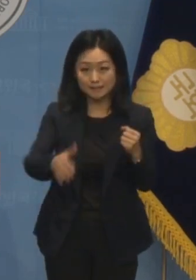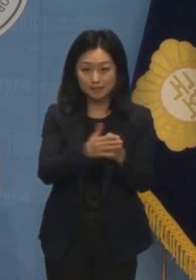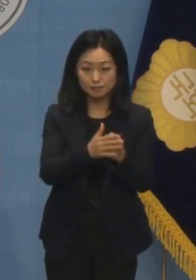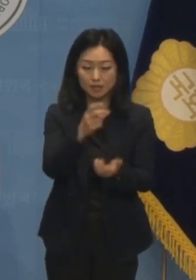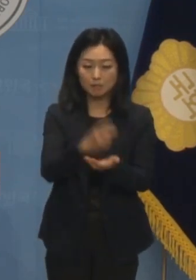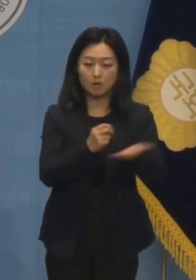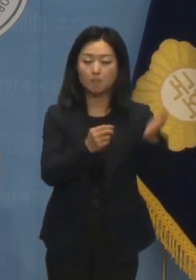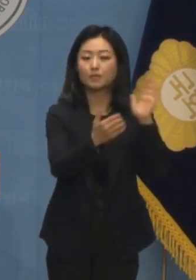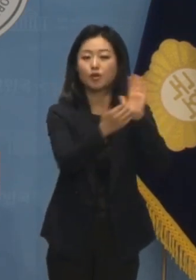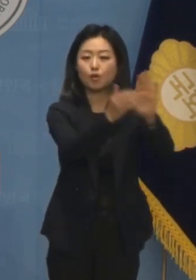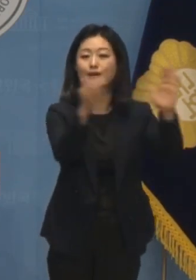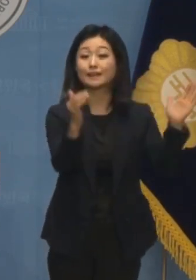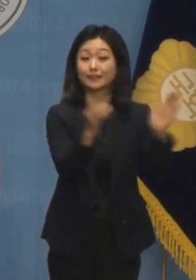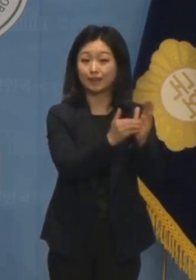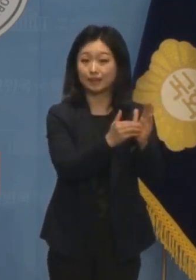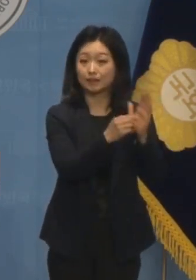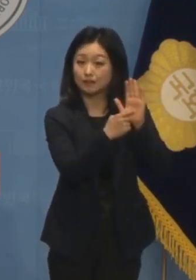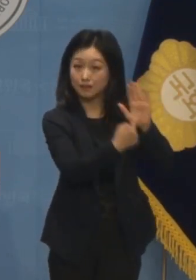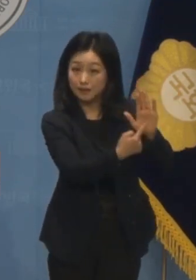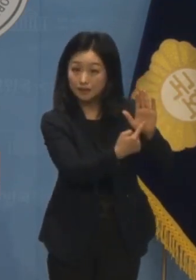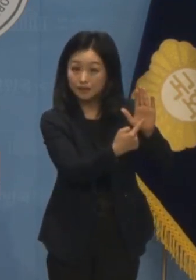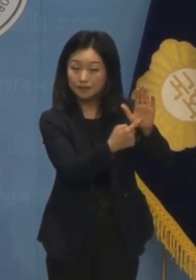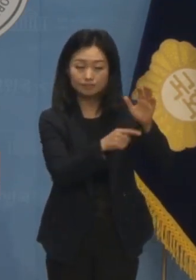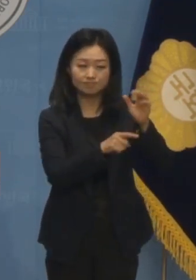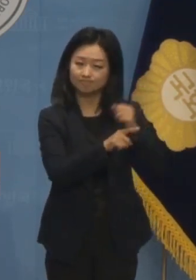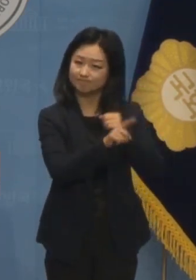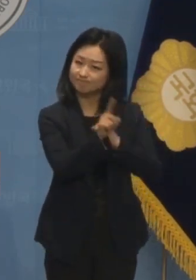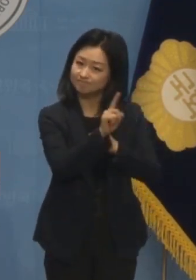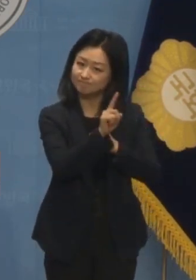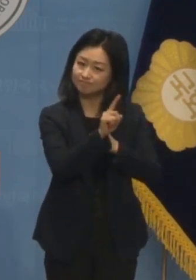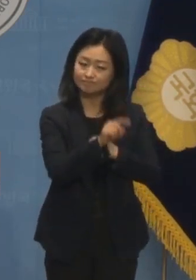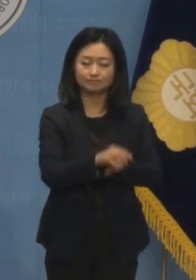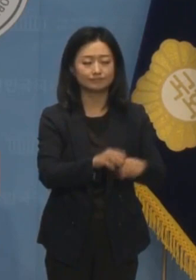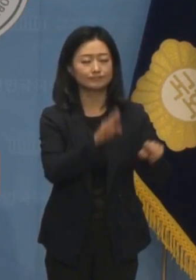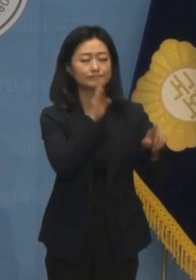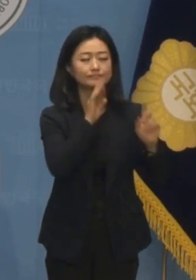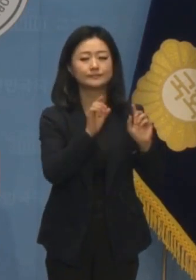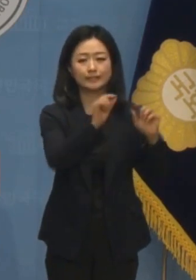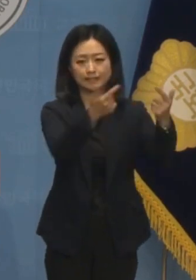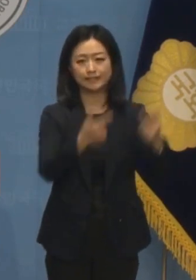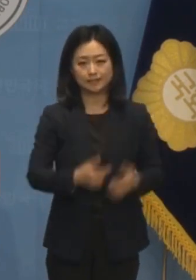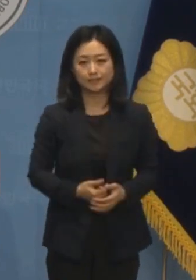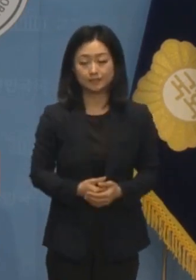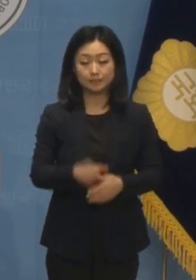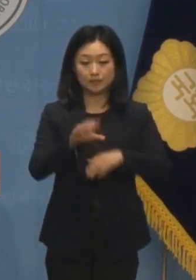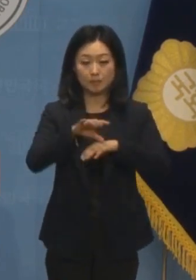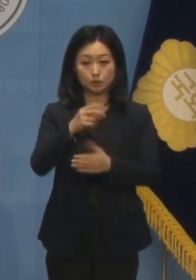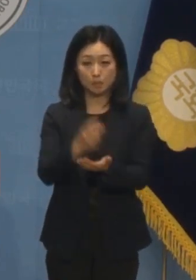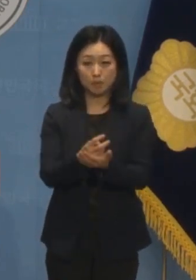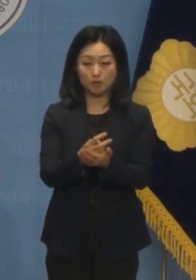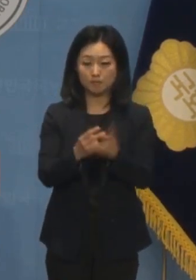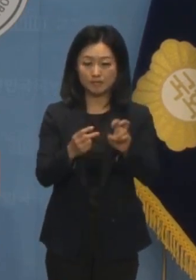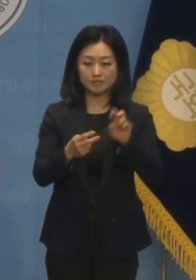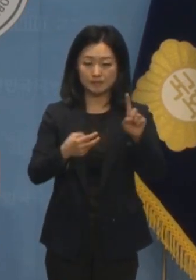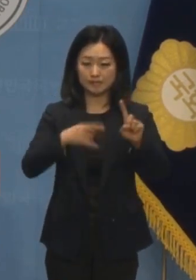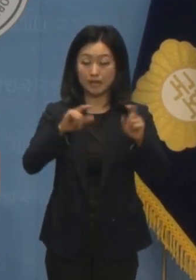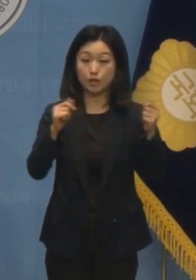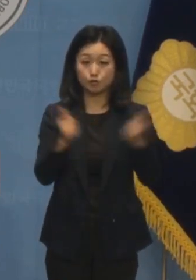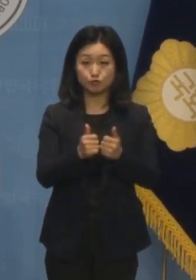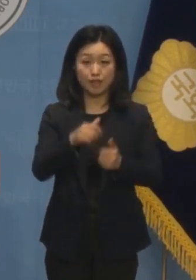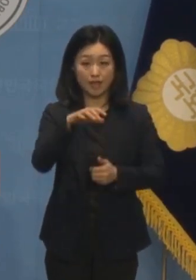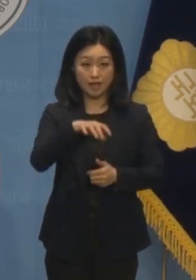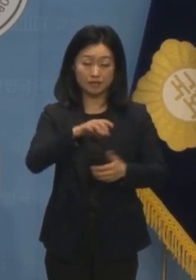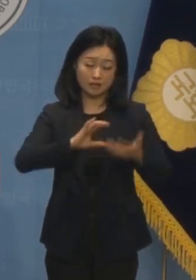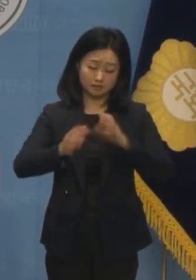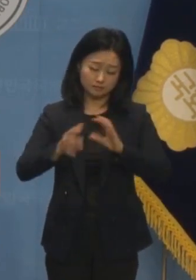거부권을 행사했다고 밝혔지만이는 사실이 아닙니다 방송법은 지난 21대 국회에서부터